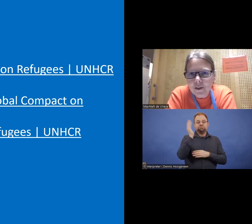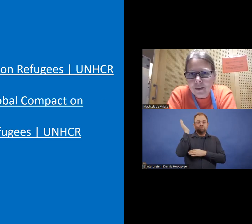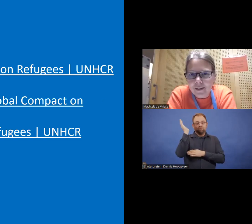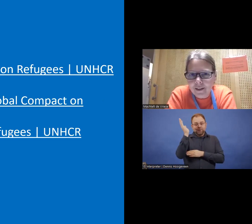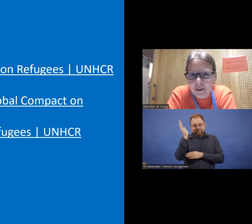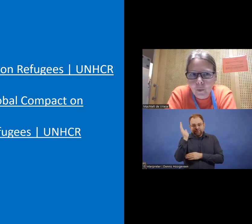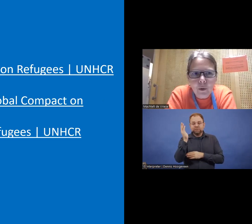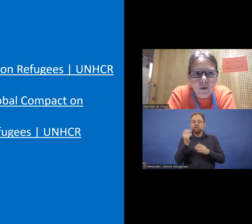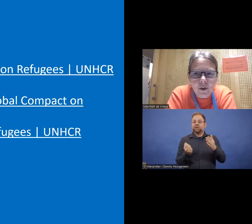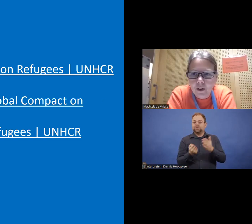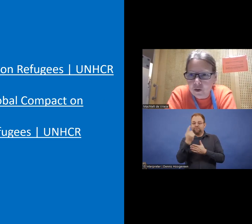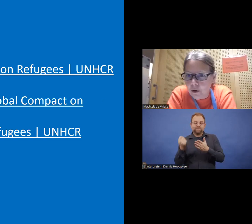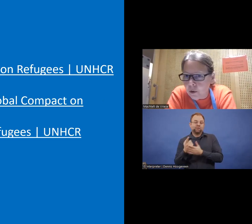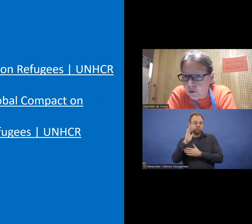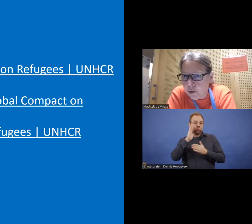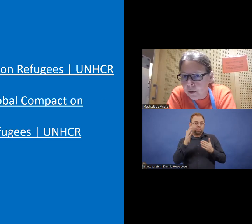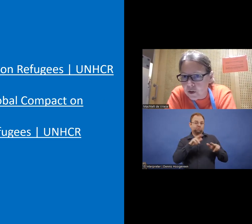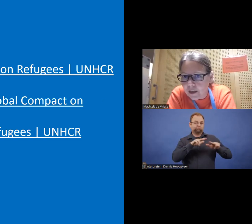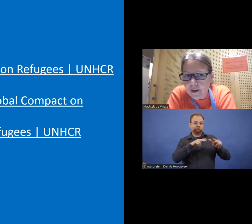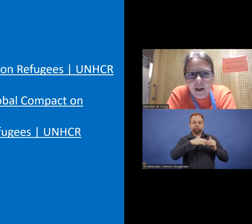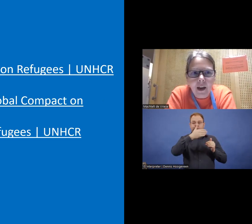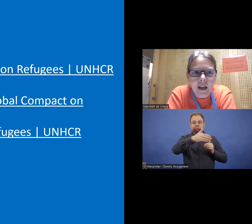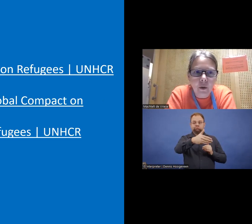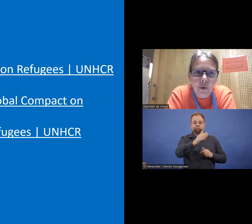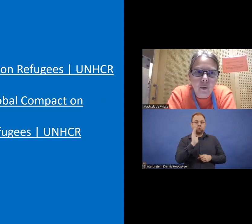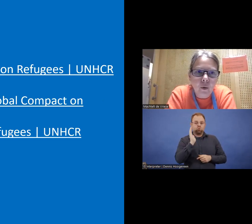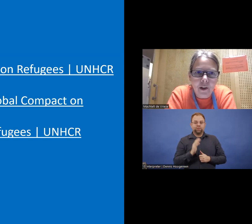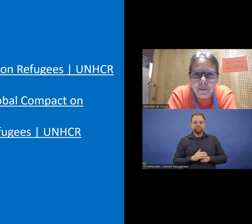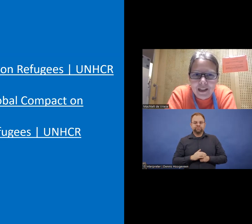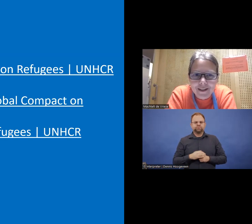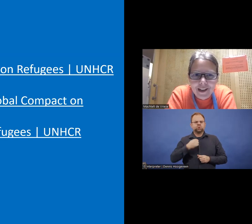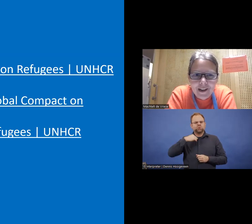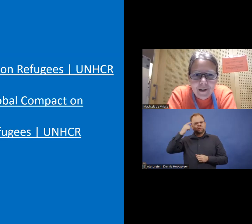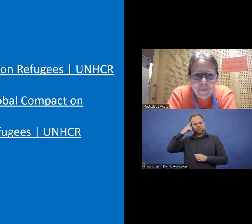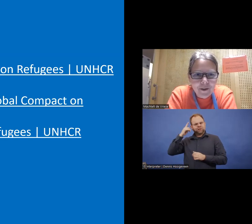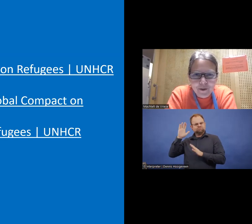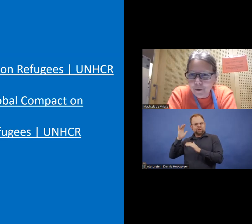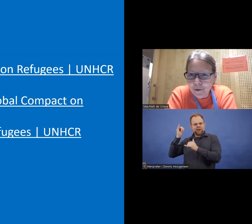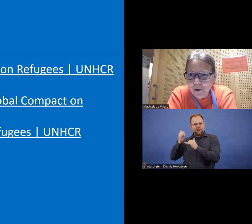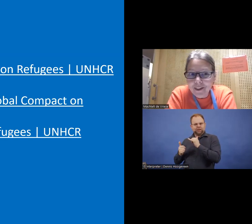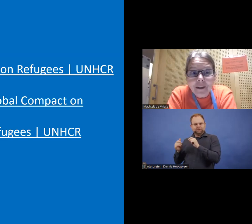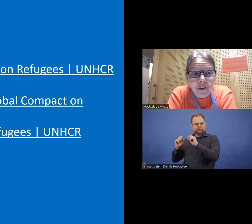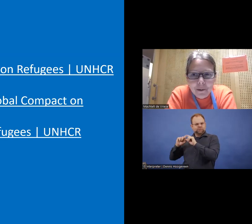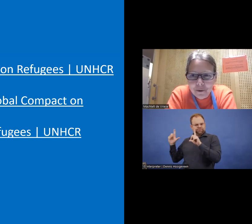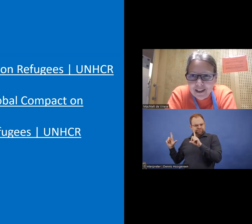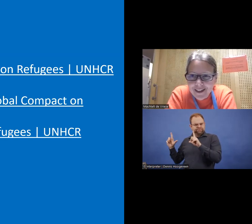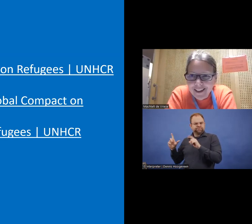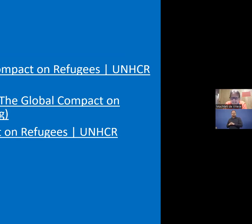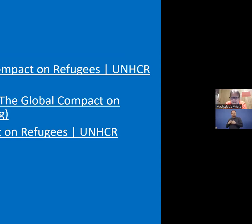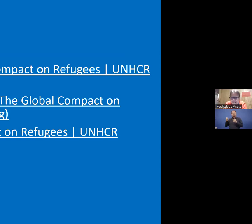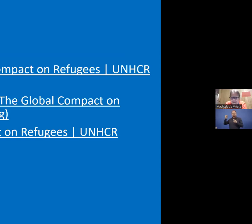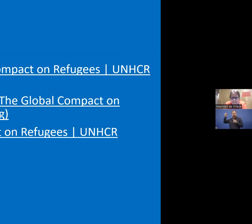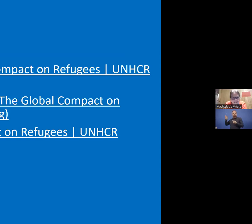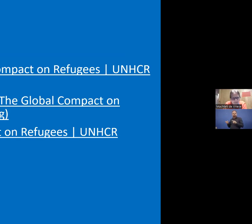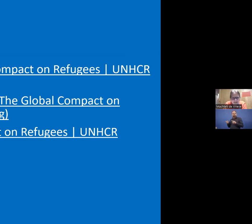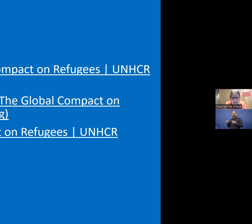diapositiva. Aquí tienen diferentes recursos que podemos compartir con ustedes por chat